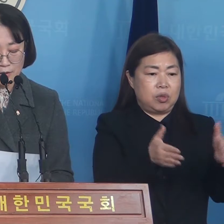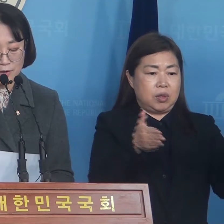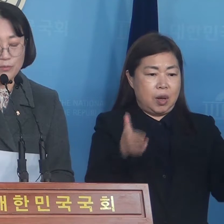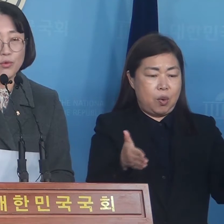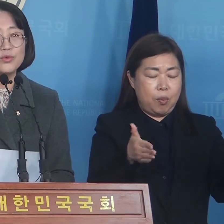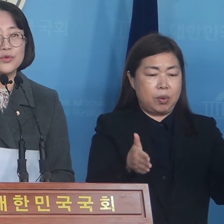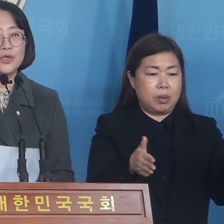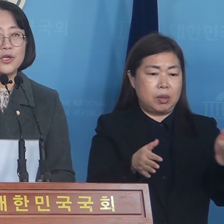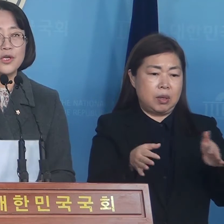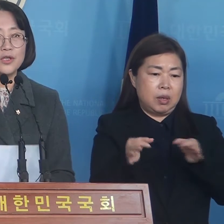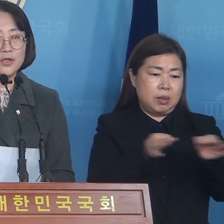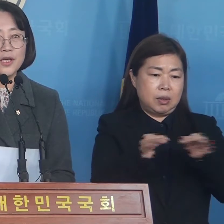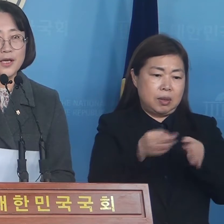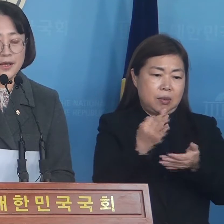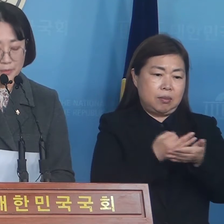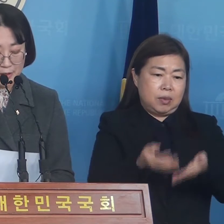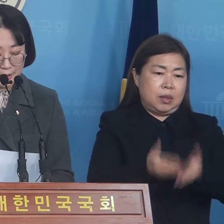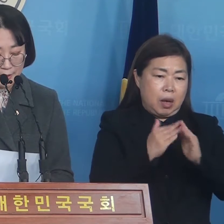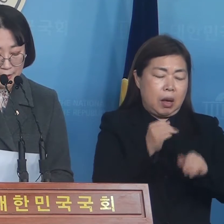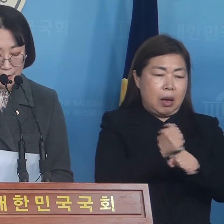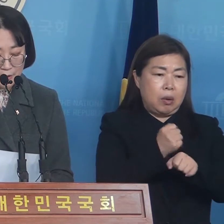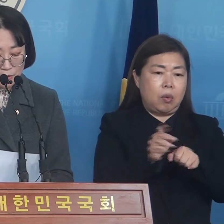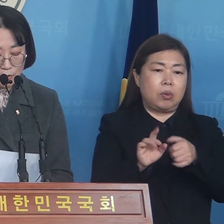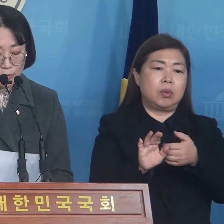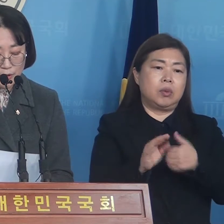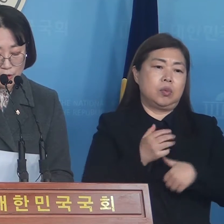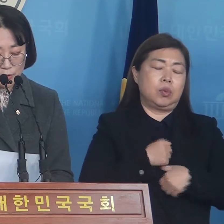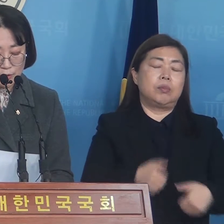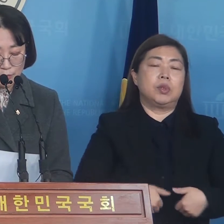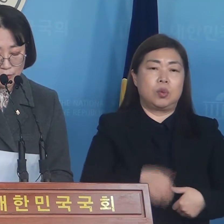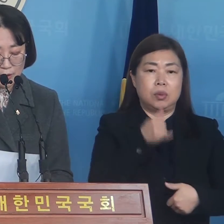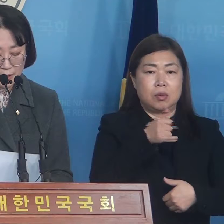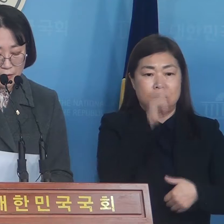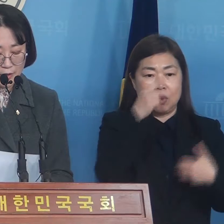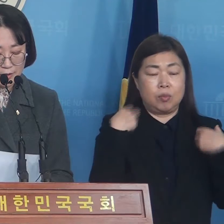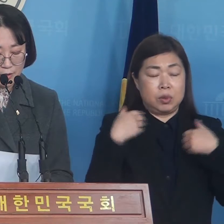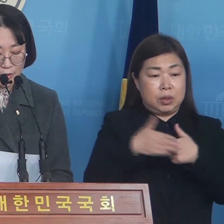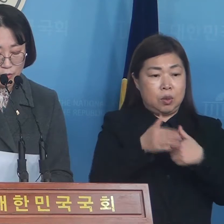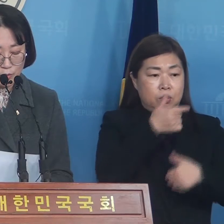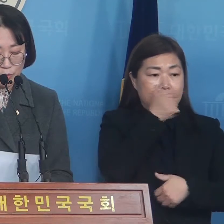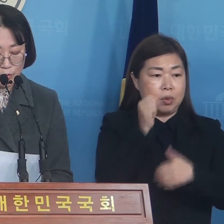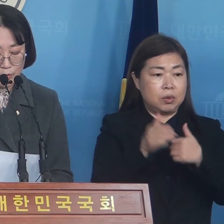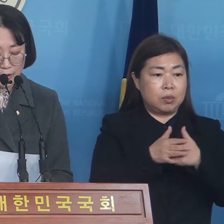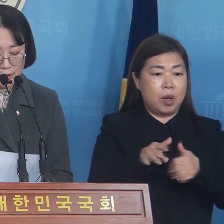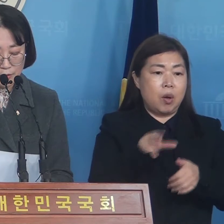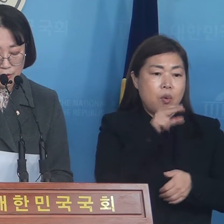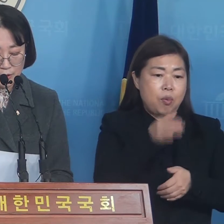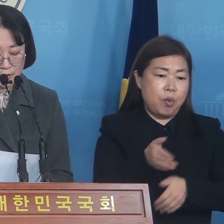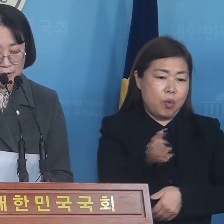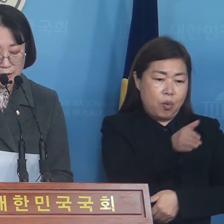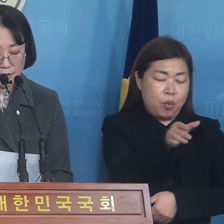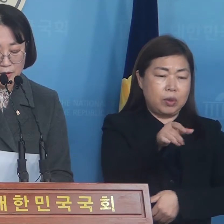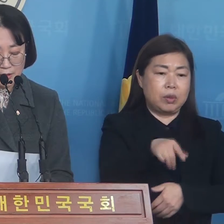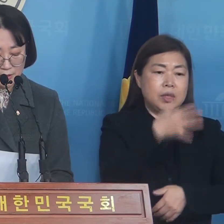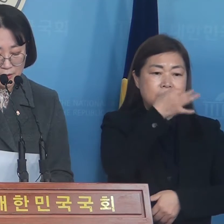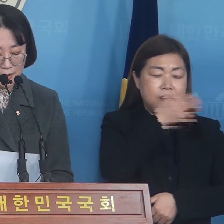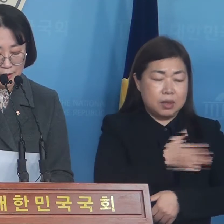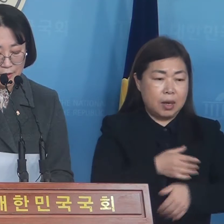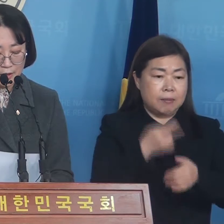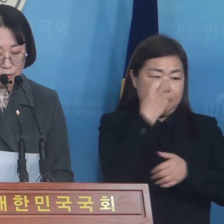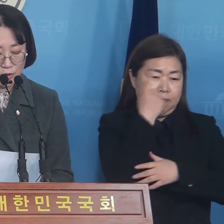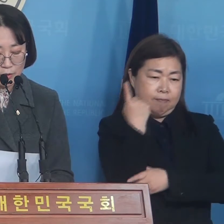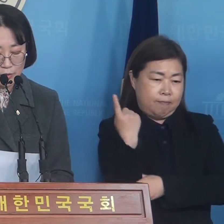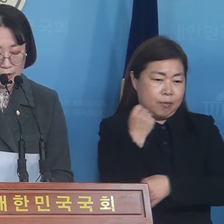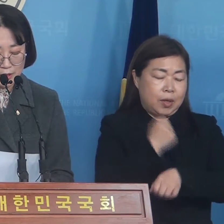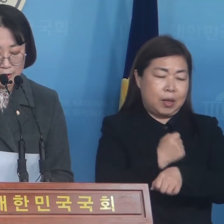것 등을 모두 경계해야 합니다. 정부의 지원이 부족한 상황에서 골목골목의 상권을 힘겹게